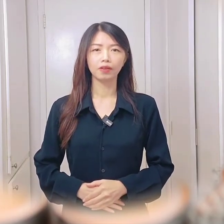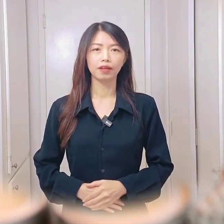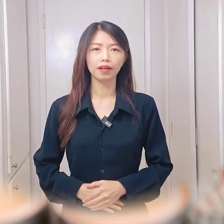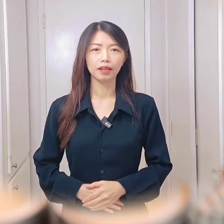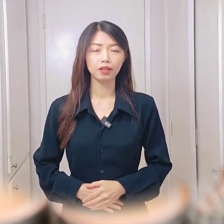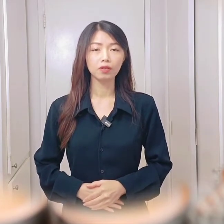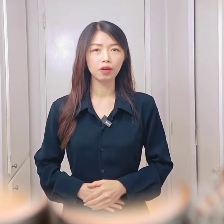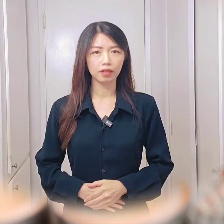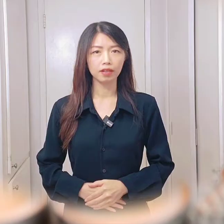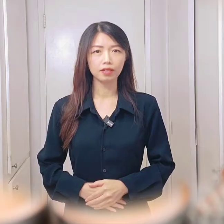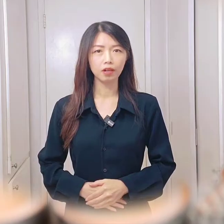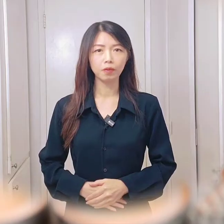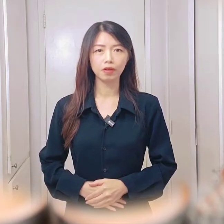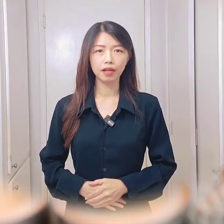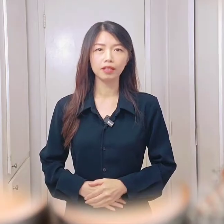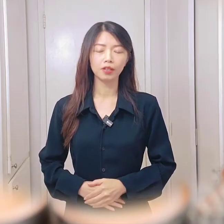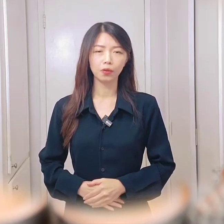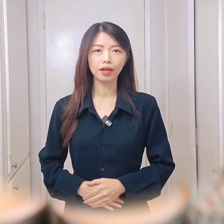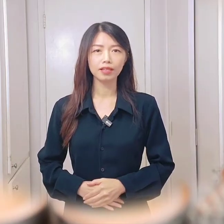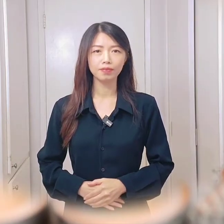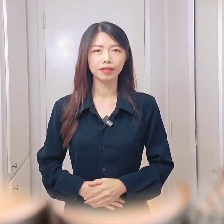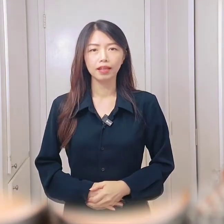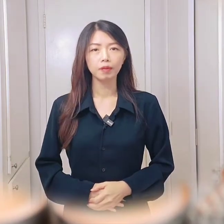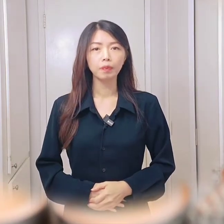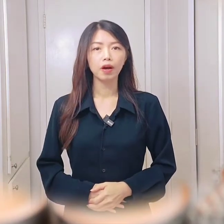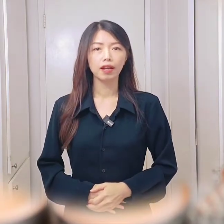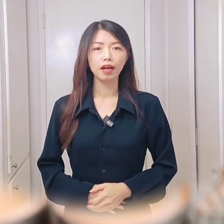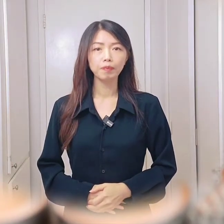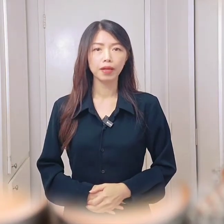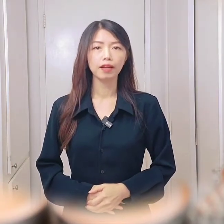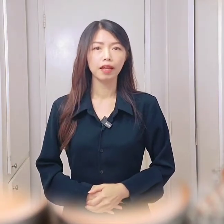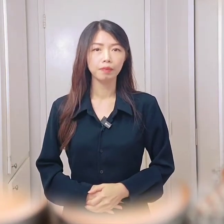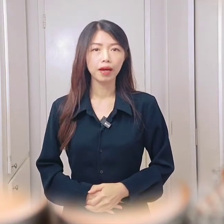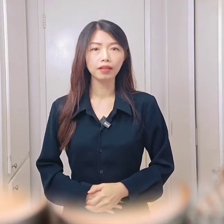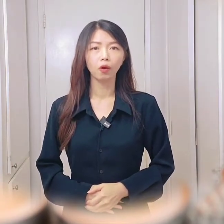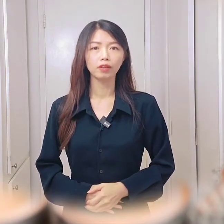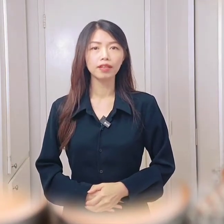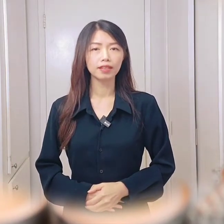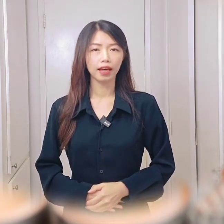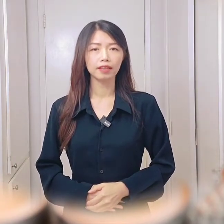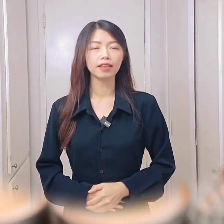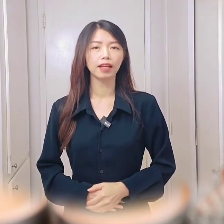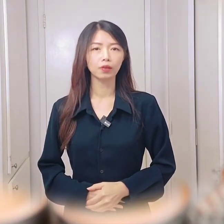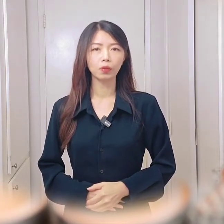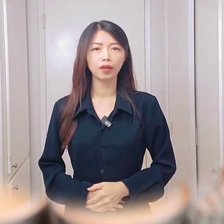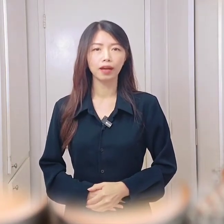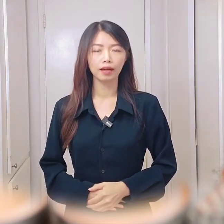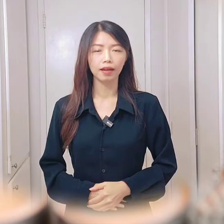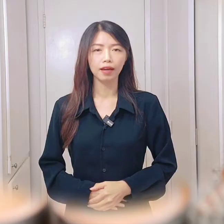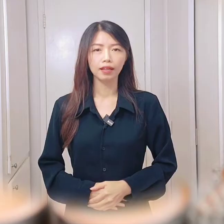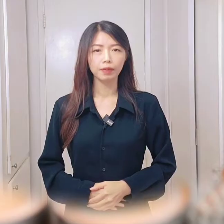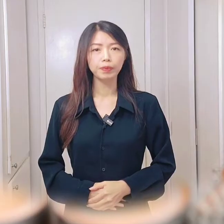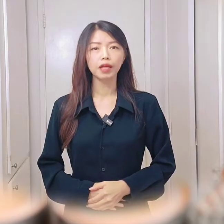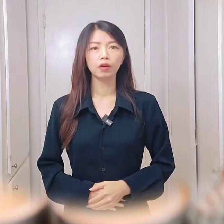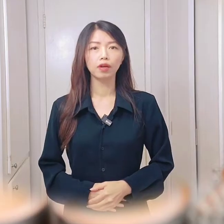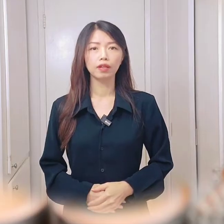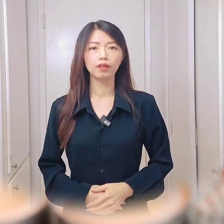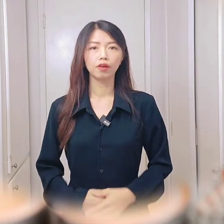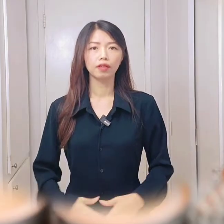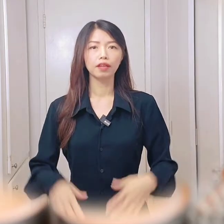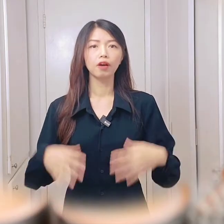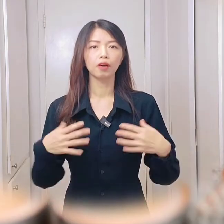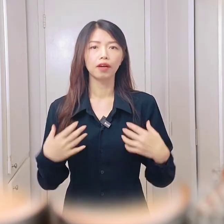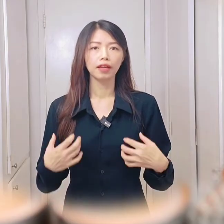빨라요. 그러니까 제가 천천히 설명을 해드리도록 하겠습니다. 기뻐하라 베들레헴아 너는 작지 않도다. 기쁘다라고